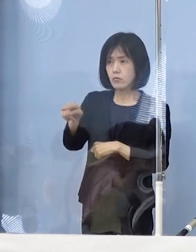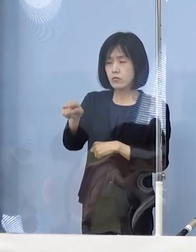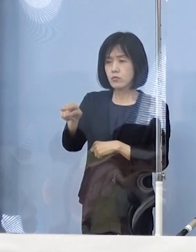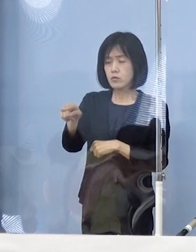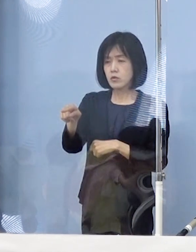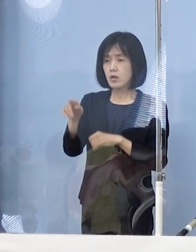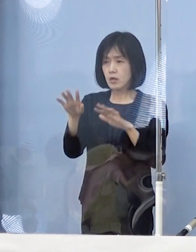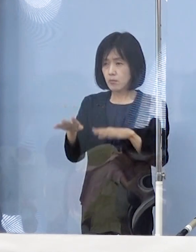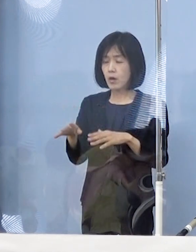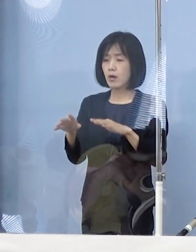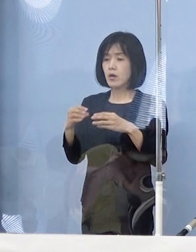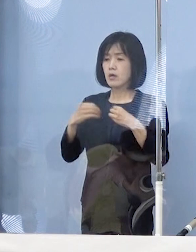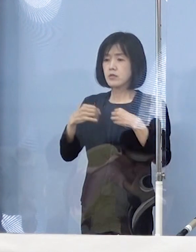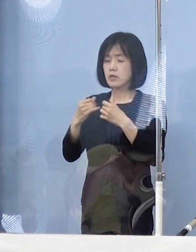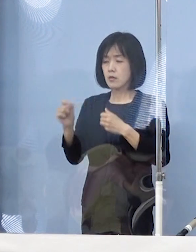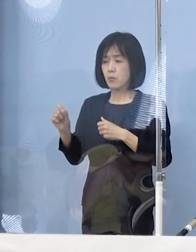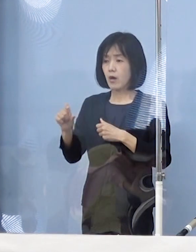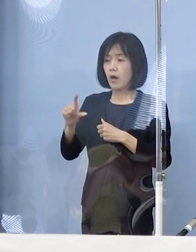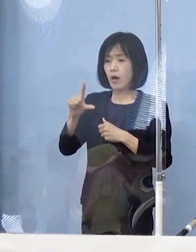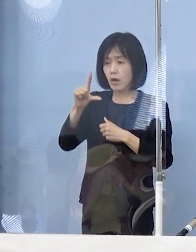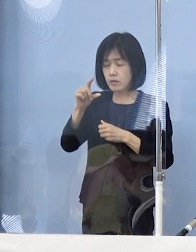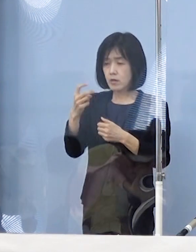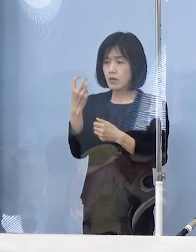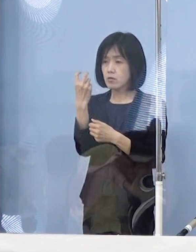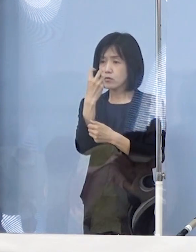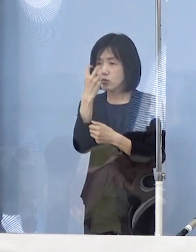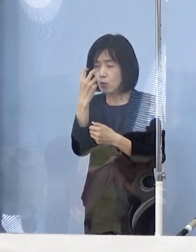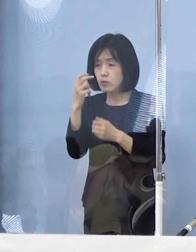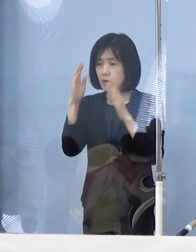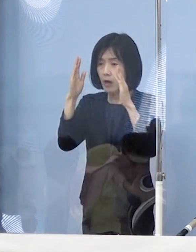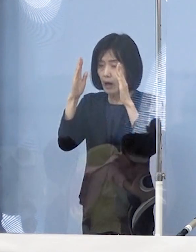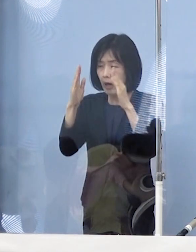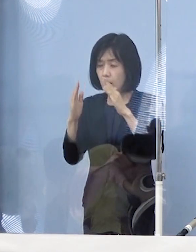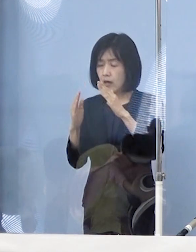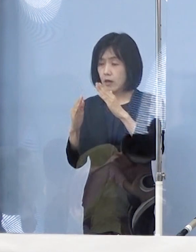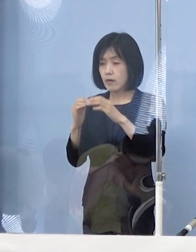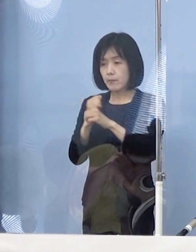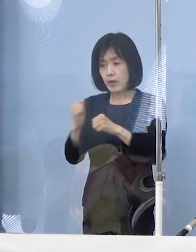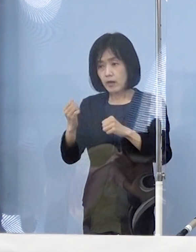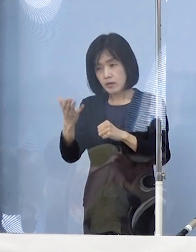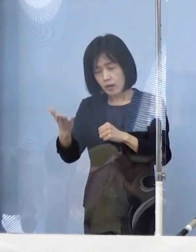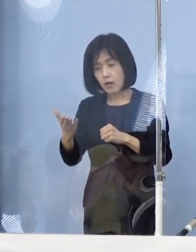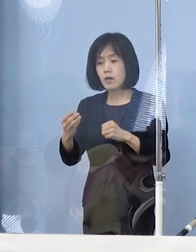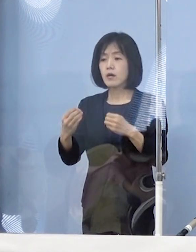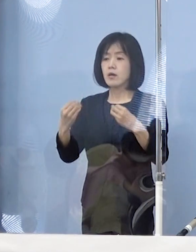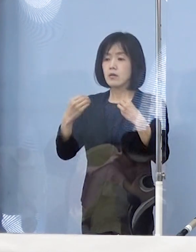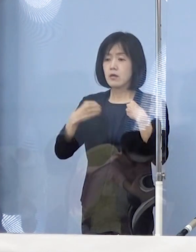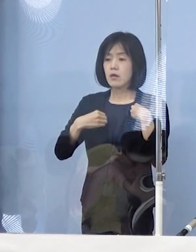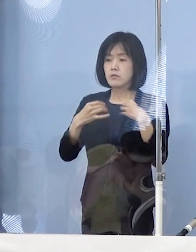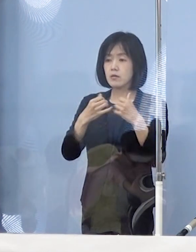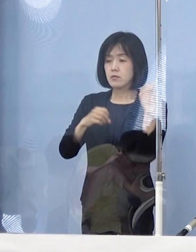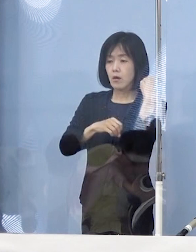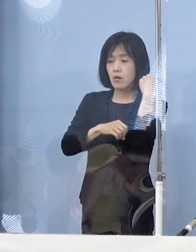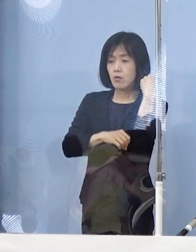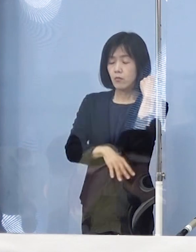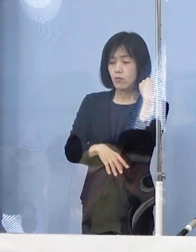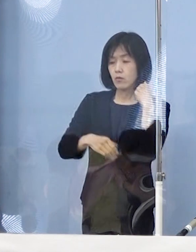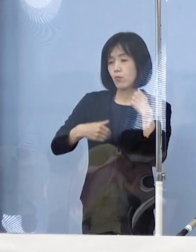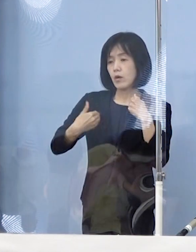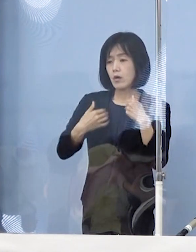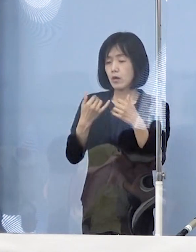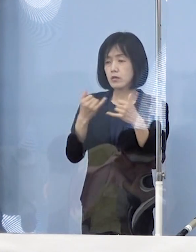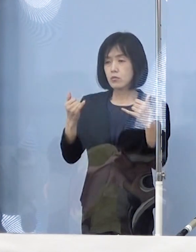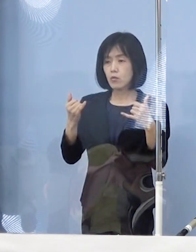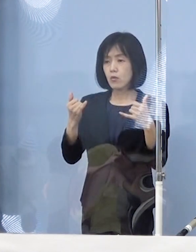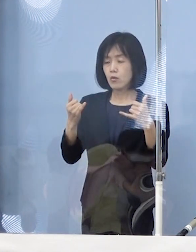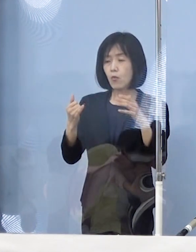まあ、人数が増えてきてなかなか調査も追いつかない部分なのか、それとも感染経路不明が増えていくのかなというのがこ